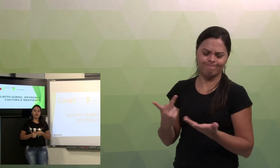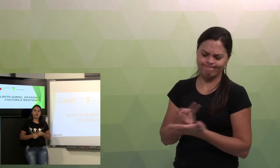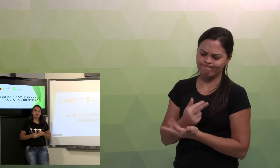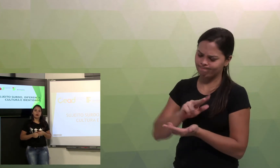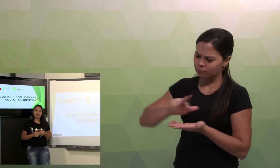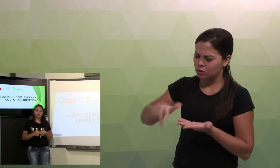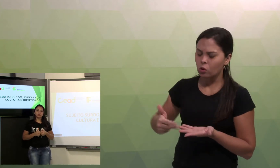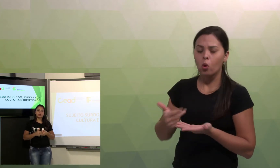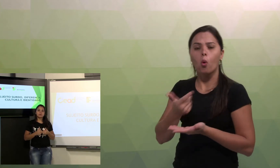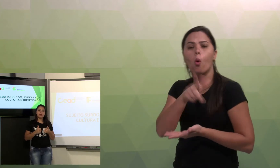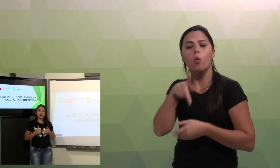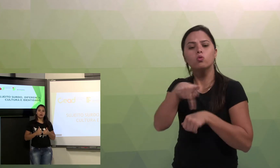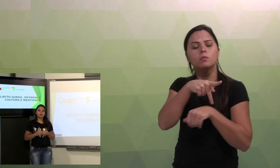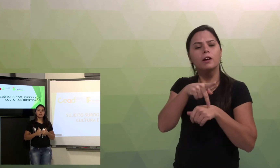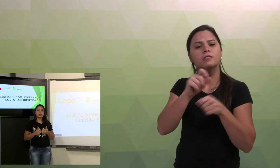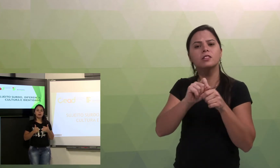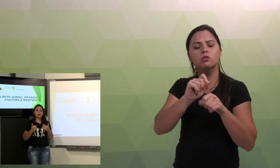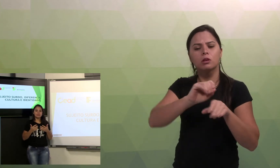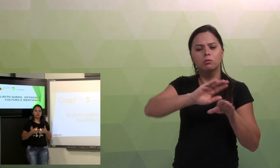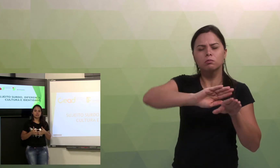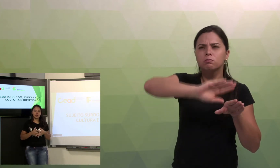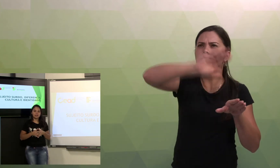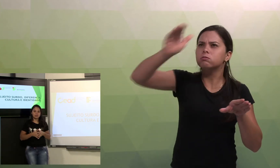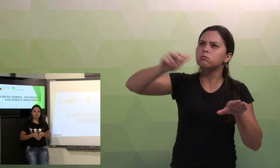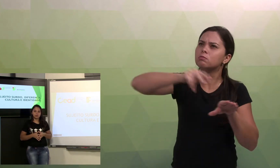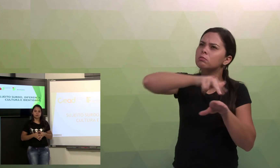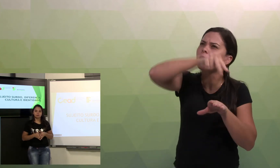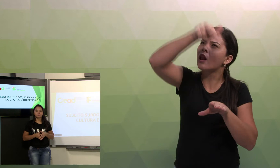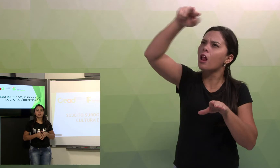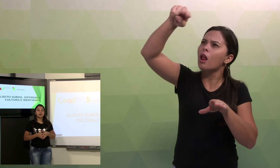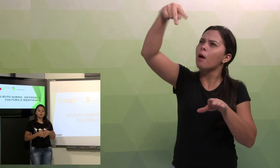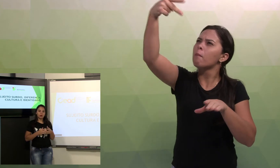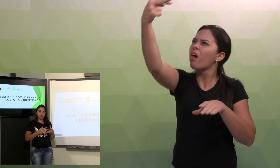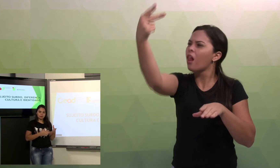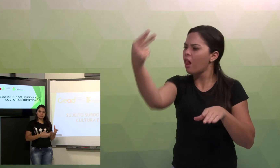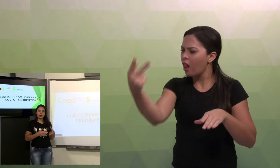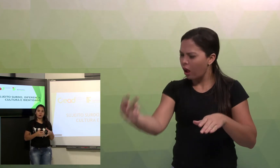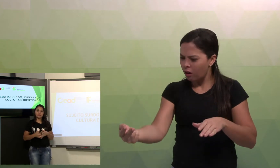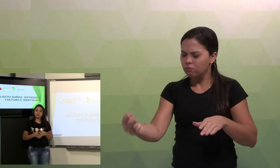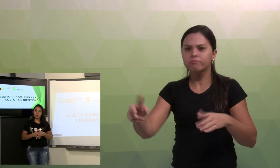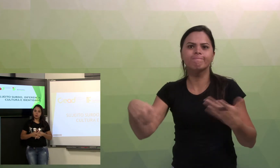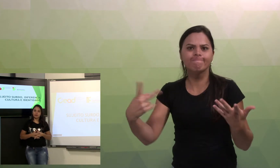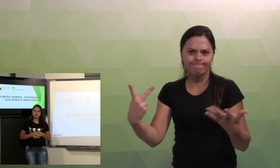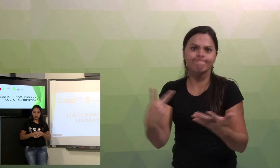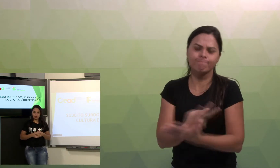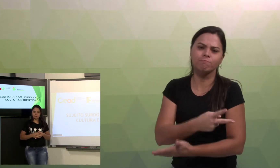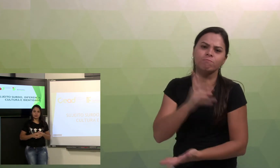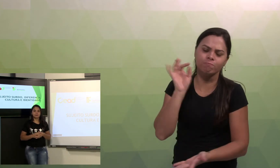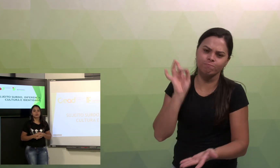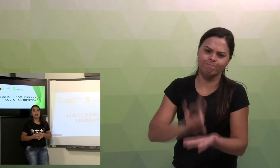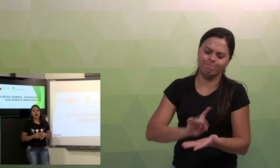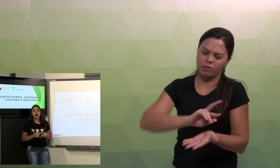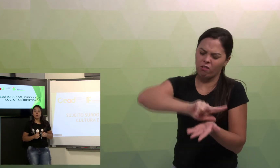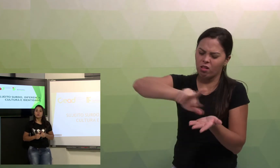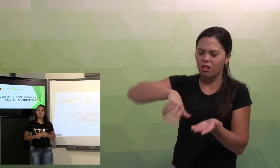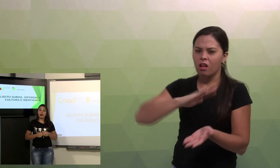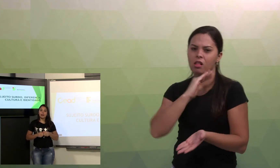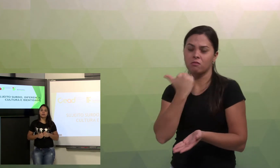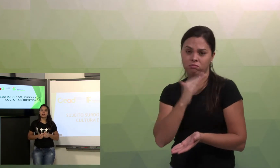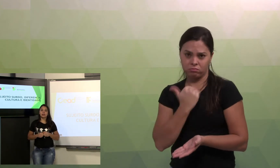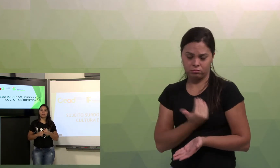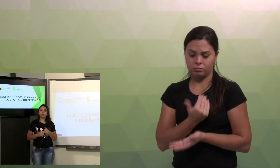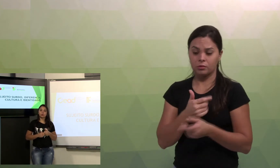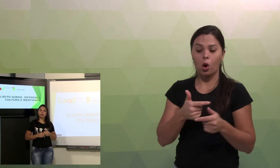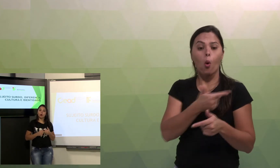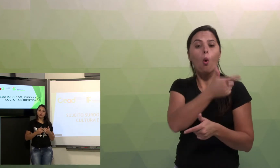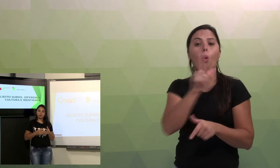Outros levavam para montanhas bem altas e os arremessavam de lá de cima. Assim, aconteciam muitas mortes. Alguns